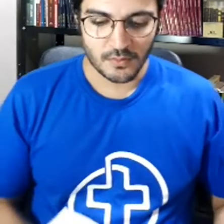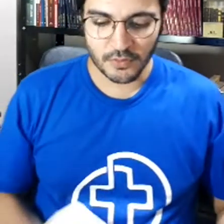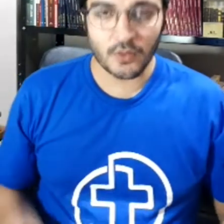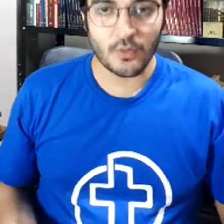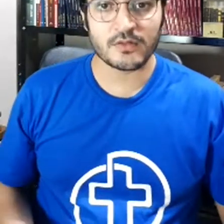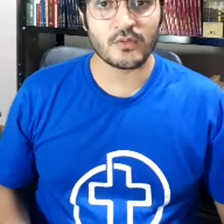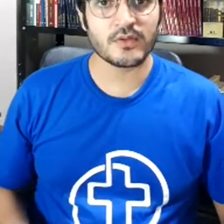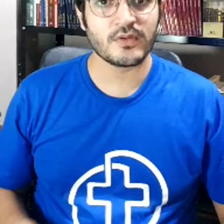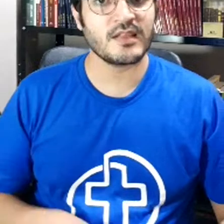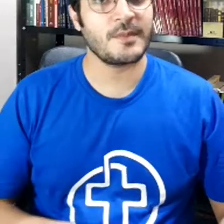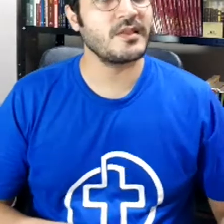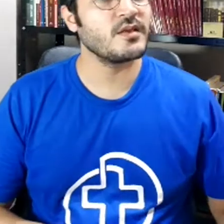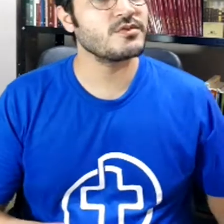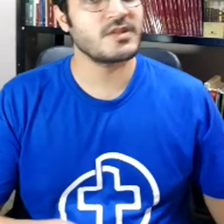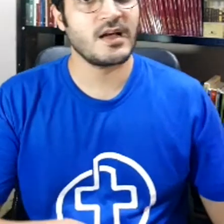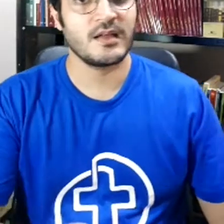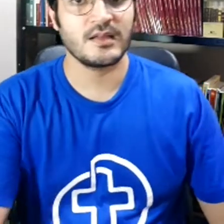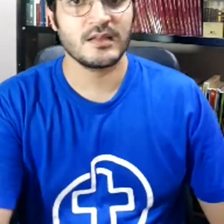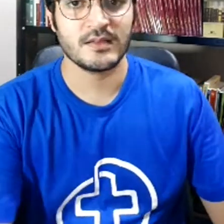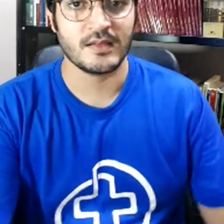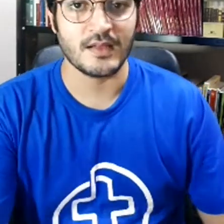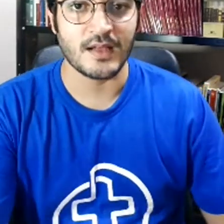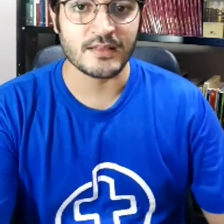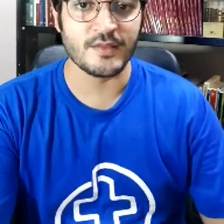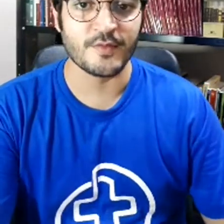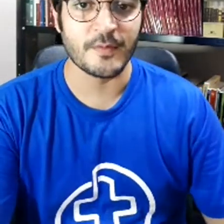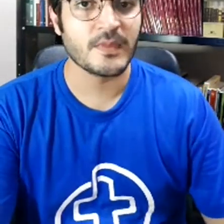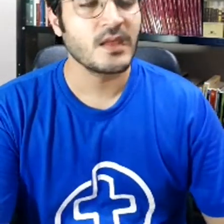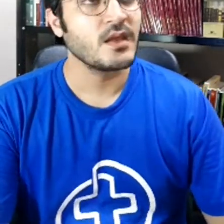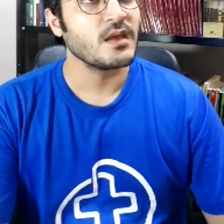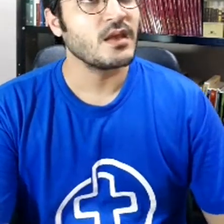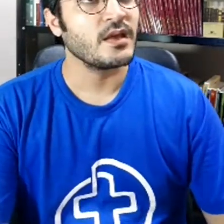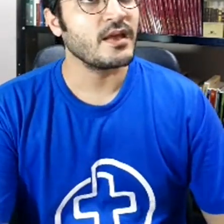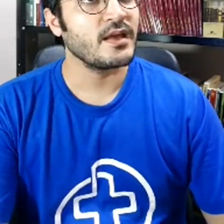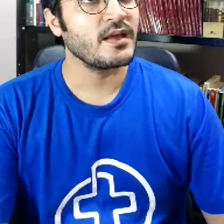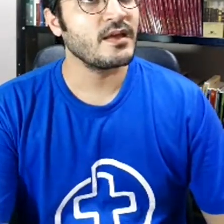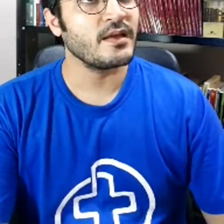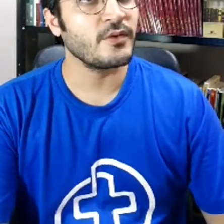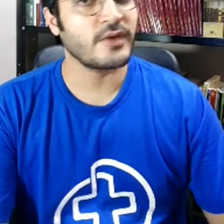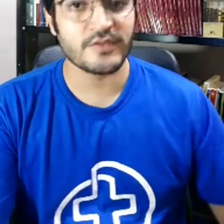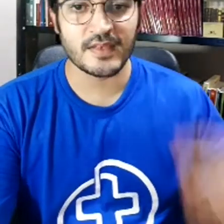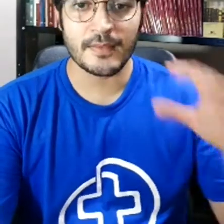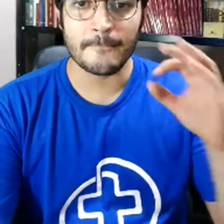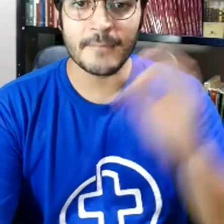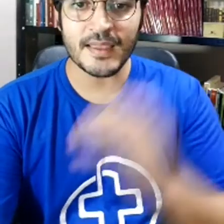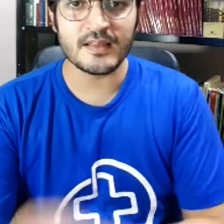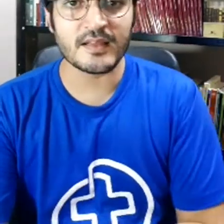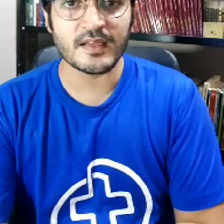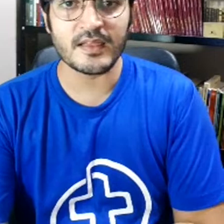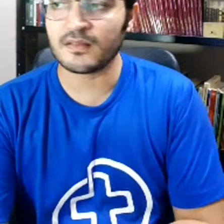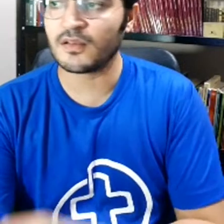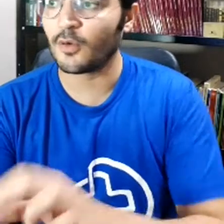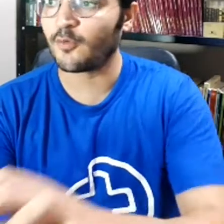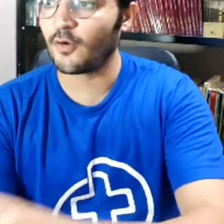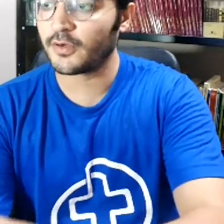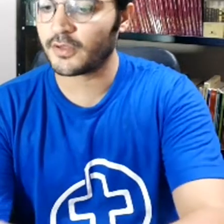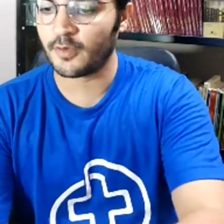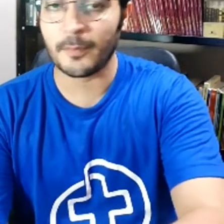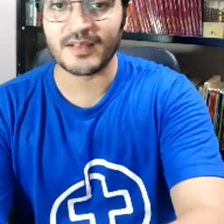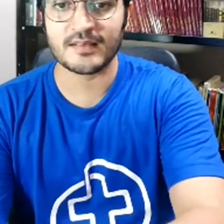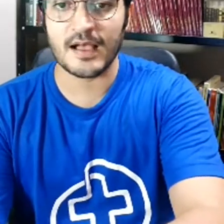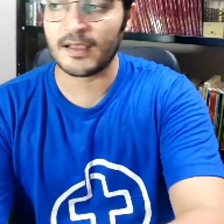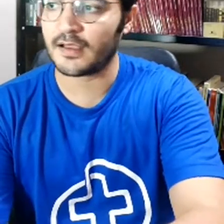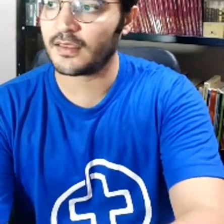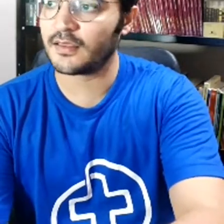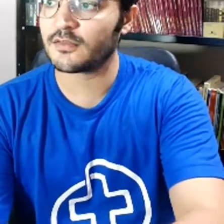Por enquanto a intérprete não está ativa, eu quero que você medite aqui nesse louvor que eu vou